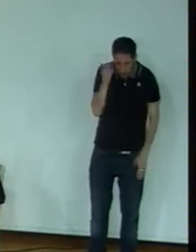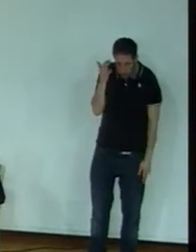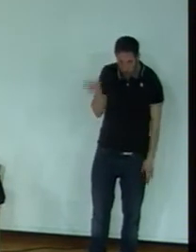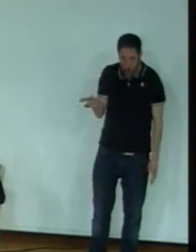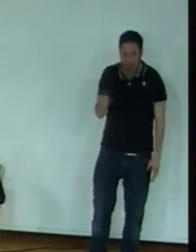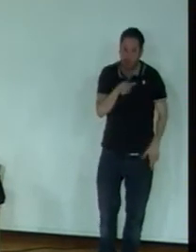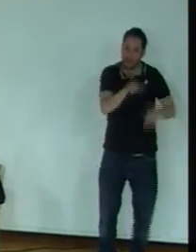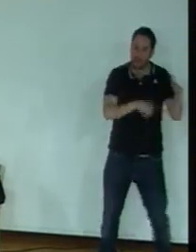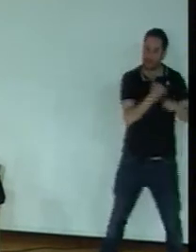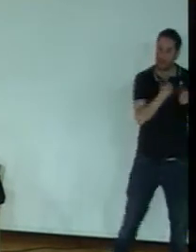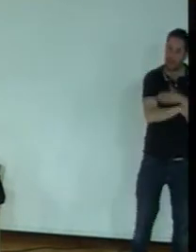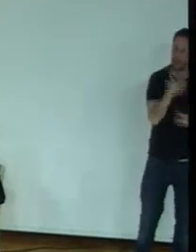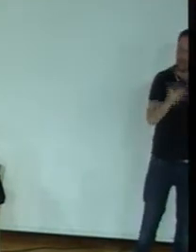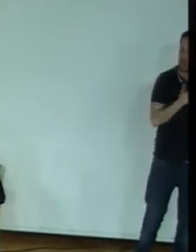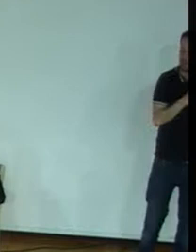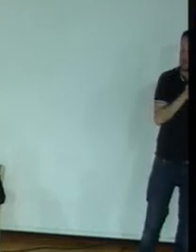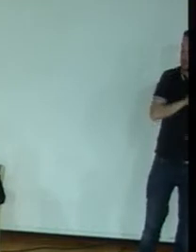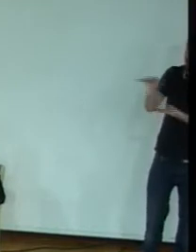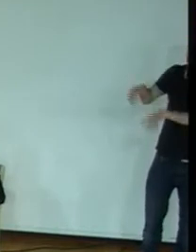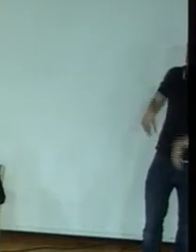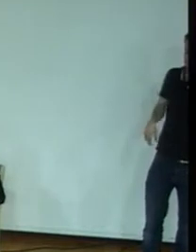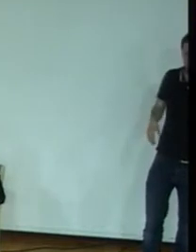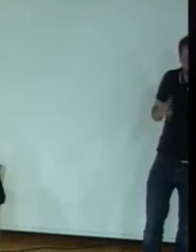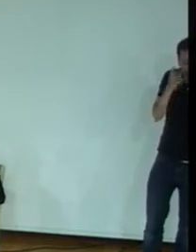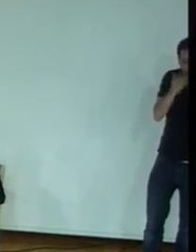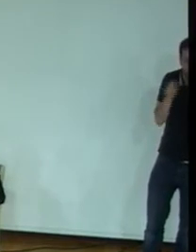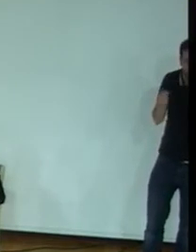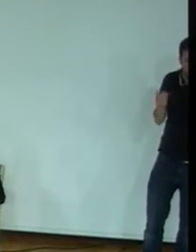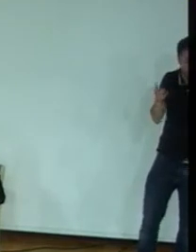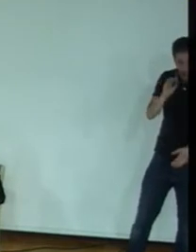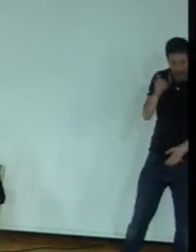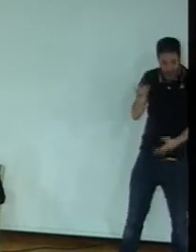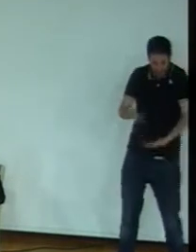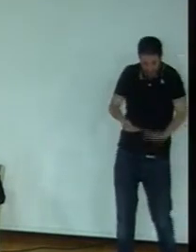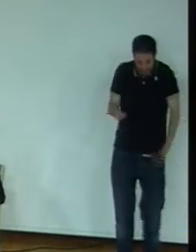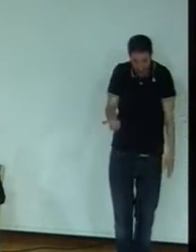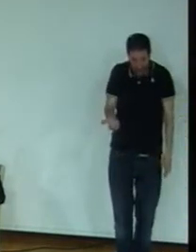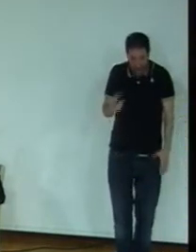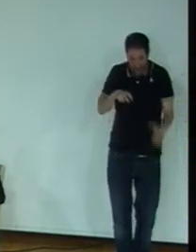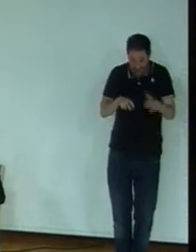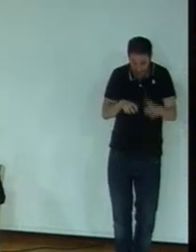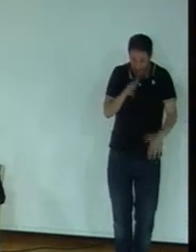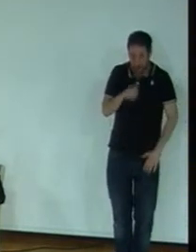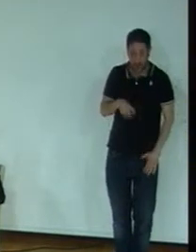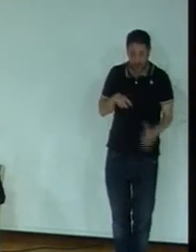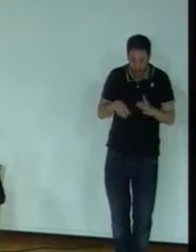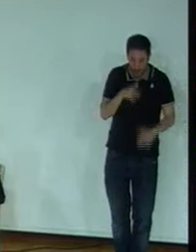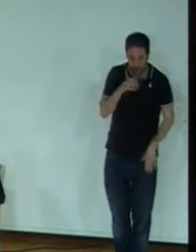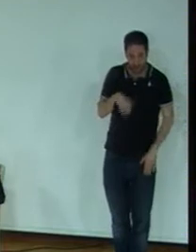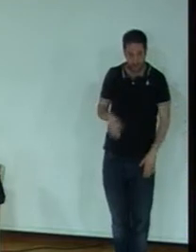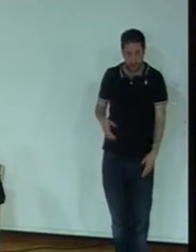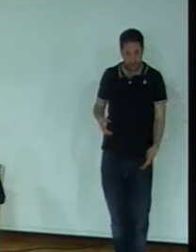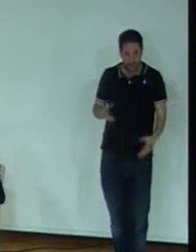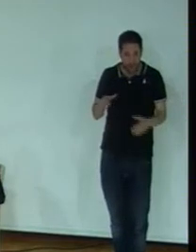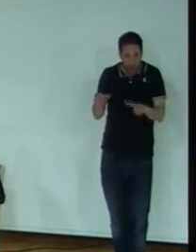Bah, tout le monde dirait que ces contrôles ne sont pas sérieux. Dans le numérique, on en est souvent à ce stade-là. C'est-à-dire que la plupart des contrôles ne valent